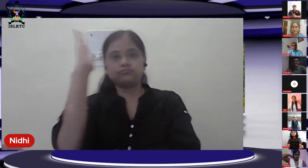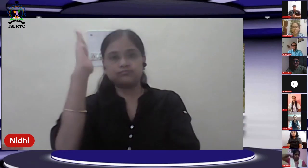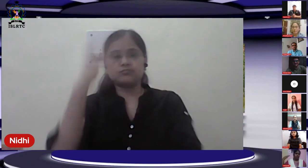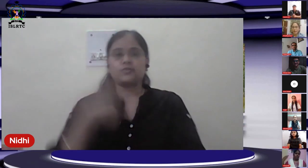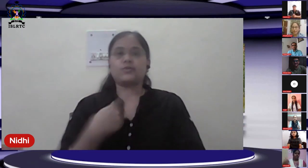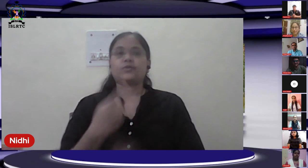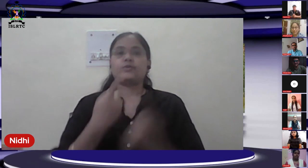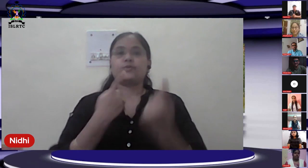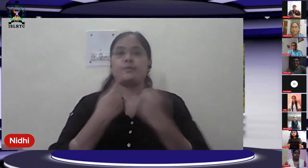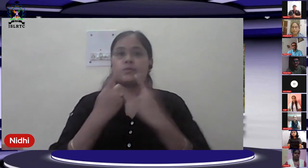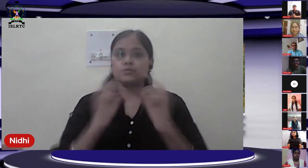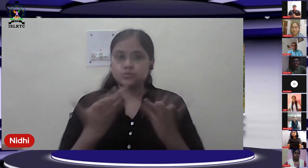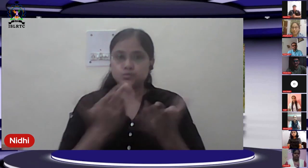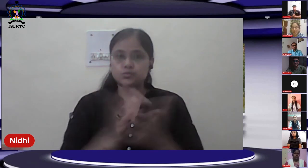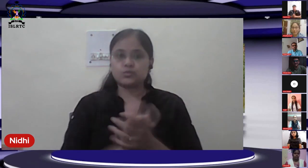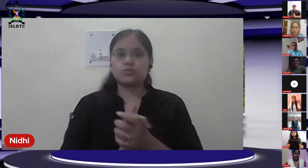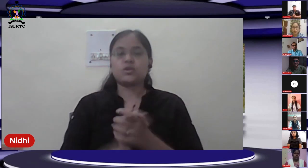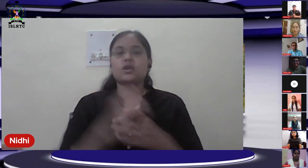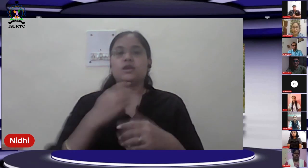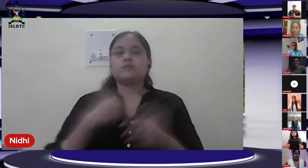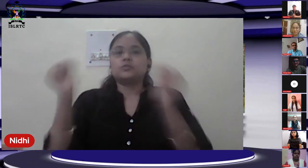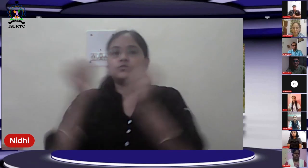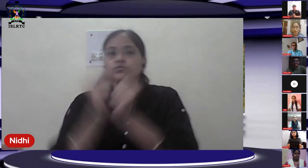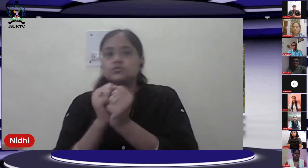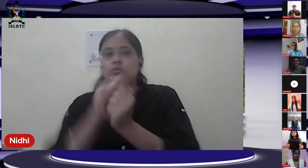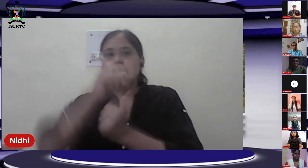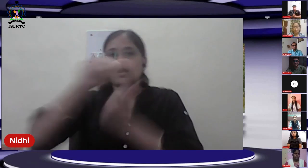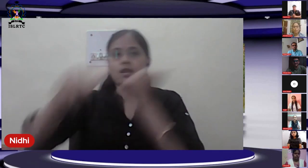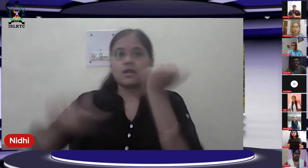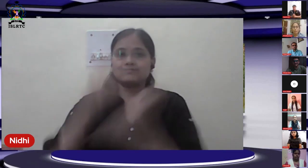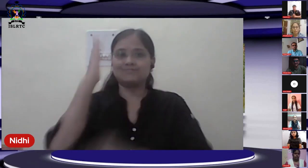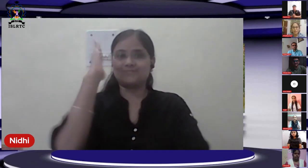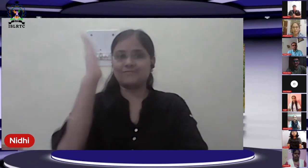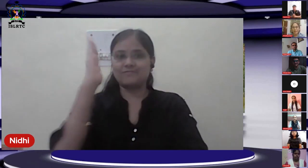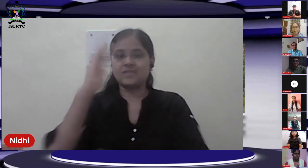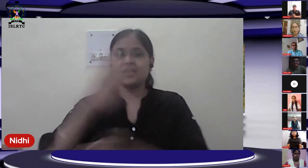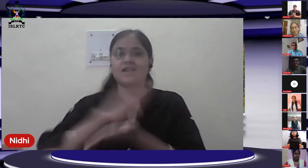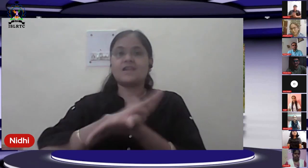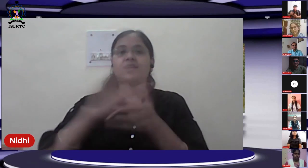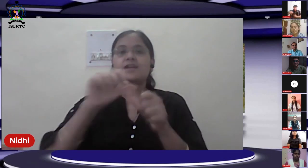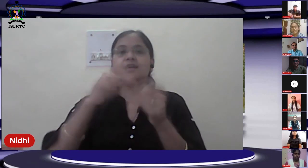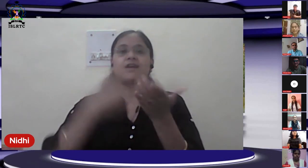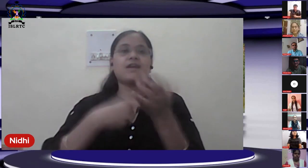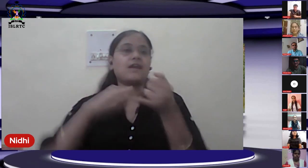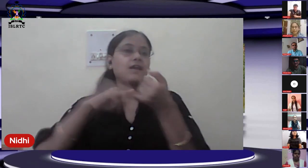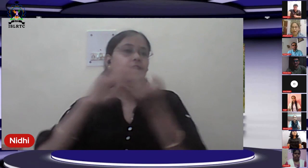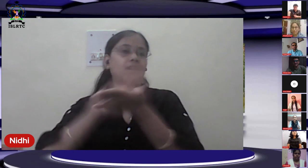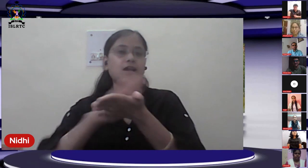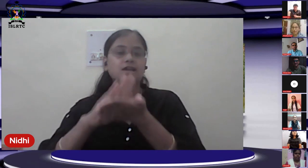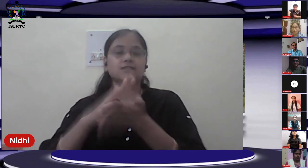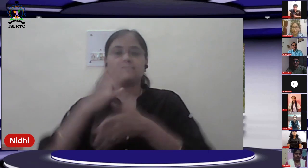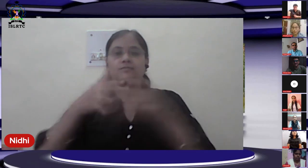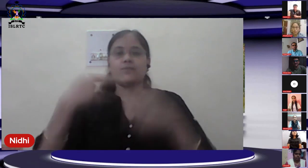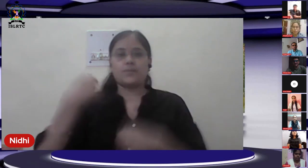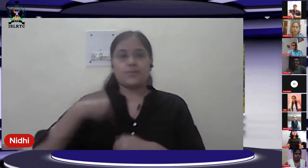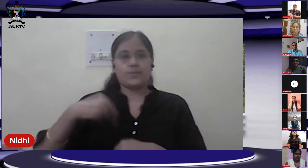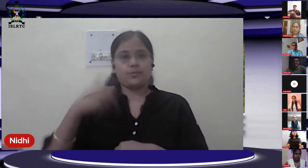है हमारे असिस्टेंट प्रोफेसर हरीश सोनी जी। वो उनसे मैं रिक्वेस्ट करूंगी कि आप बच्चों को